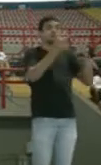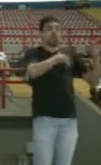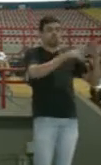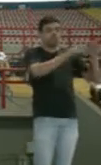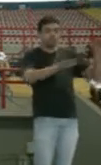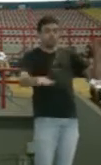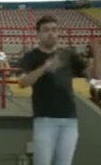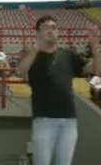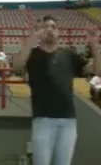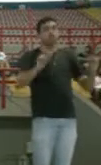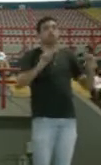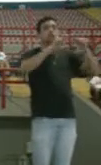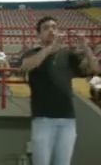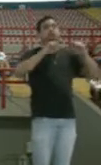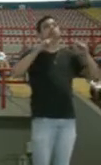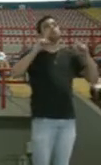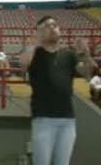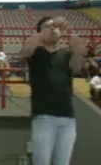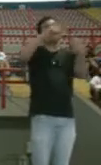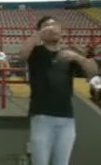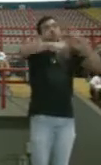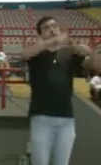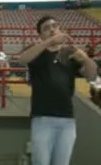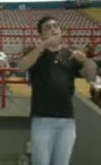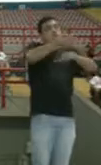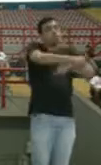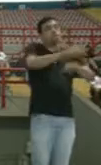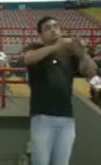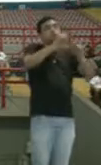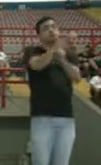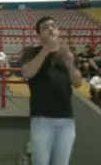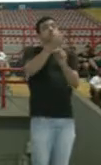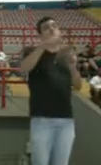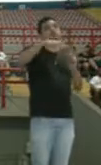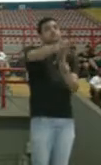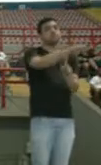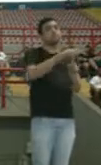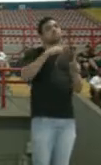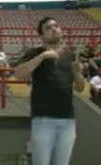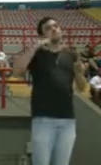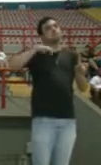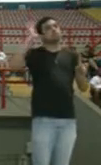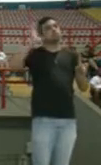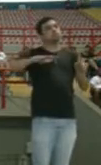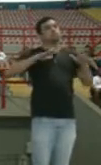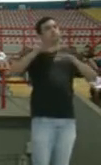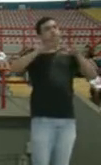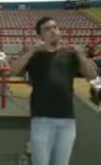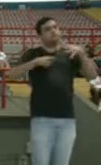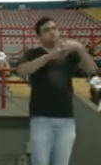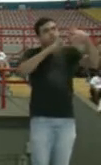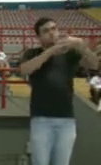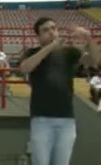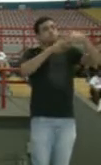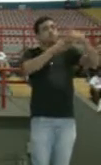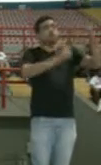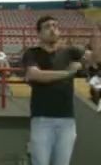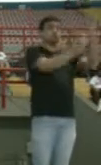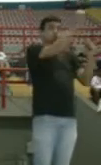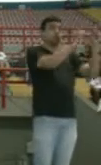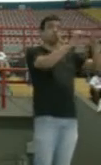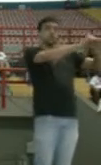E eles vão viver mais em função do trabalho. Isso fez a sociedade lançar movimentos para derrubar a